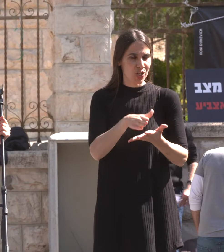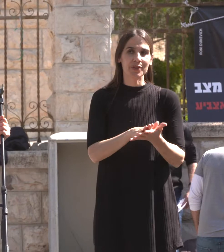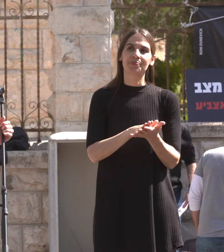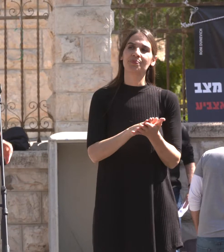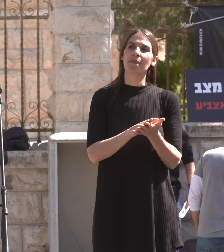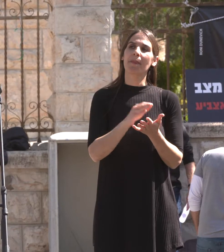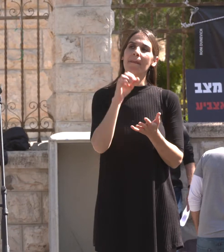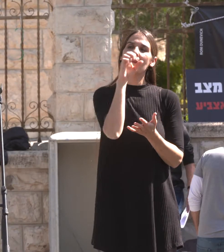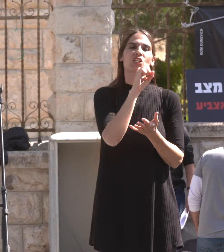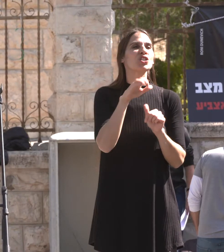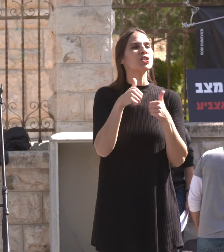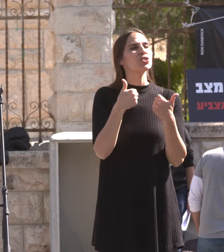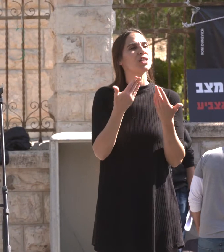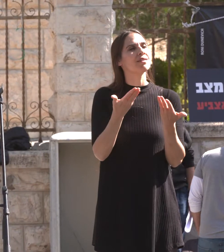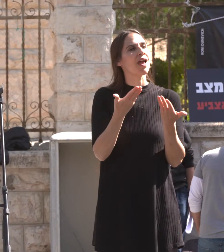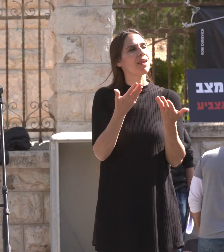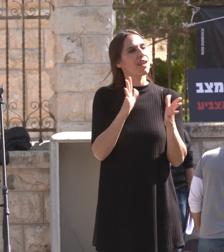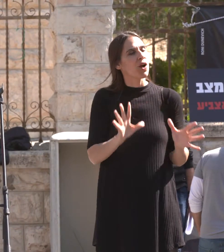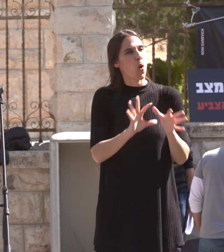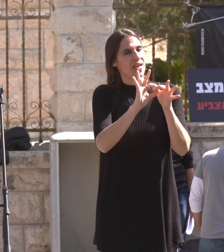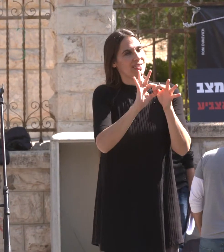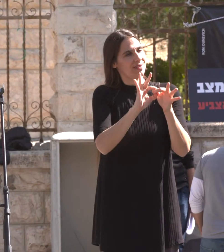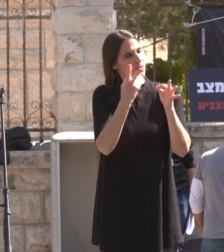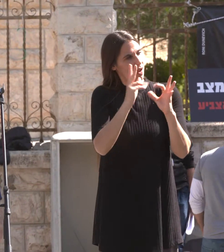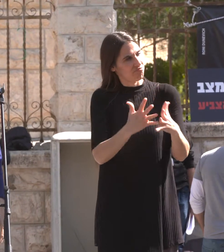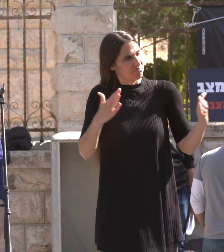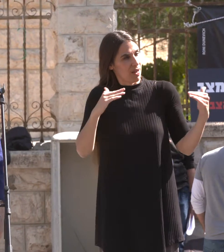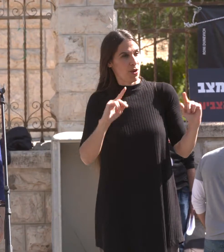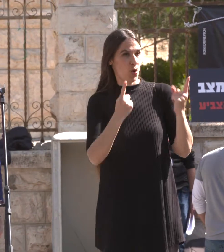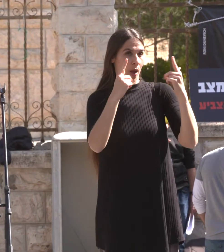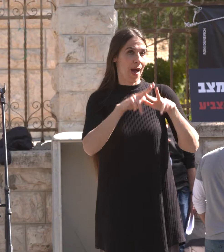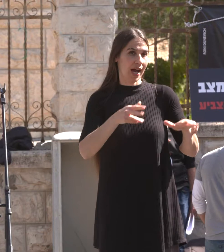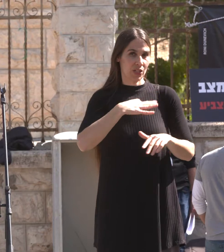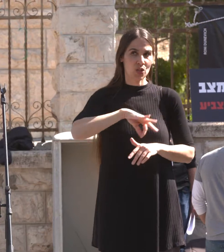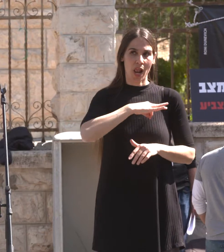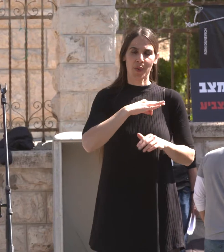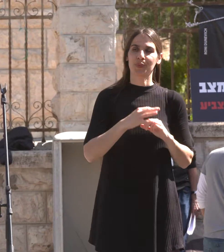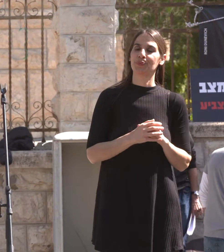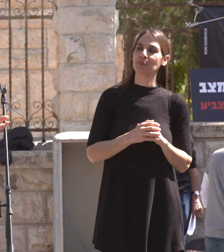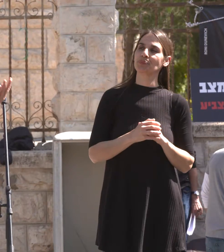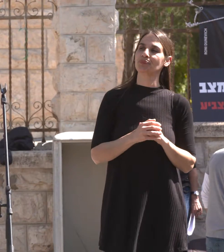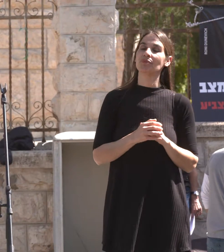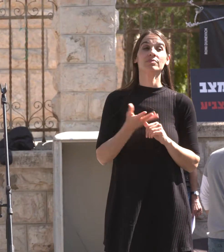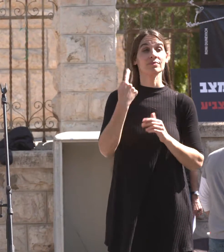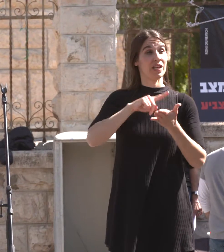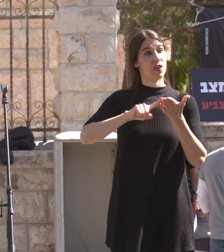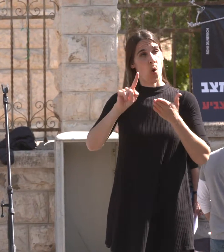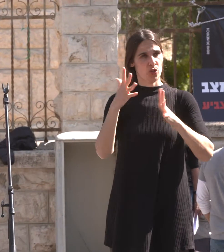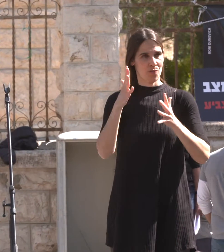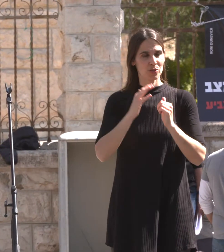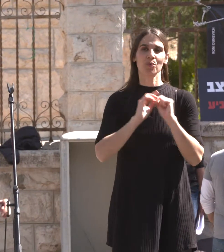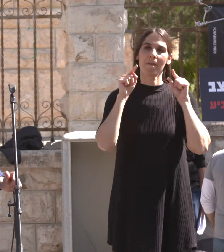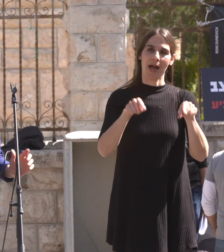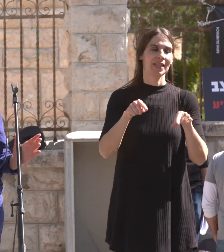שיר שייתן איזשהו קונטקסט יותר רחב למה שקורה בארץ שלנו. ולפני חודש ומשהו